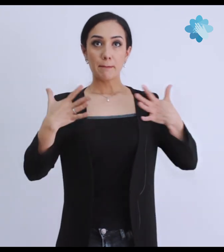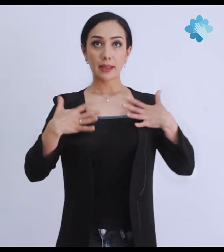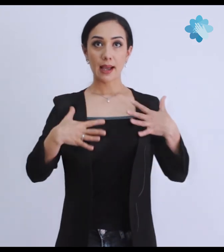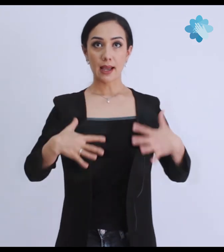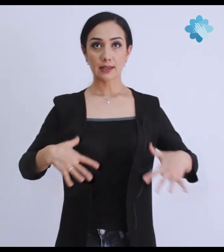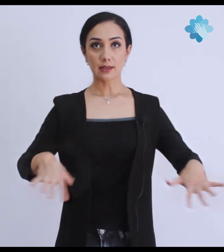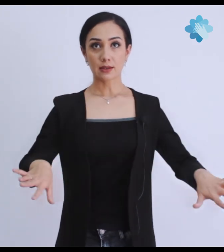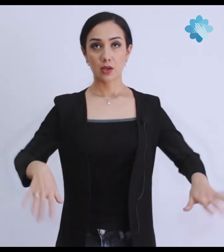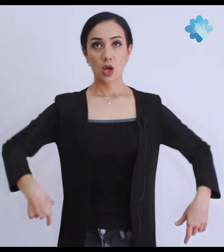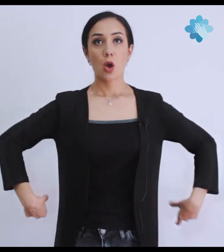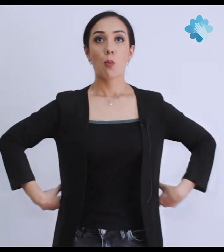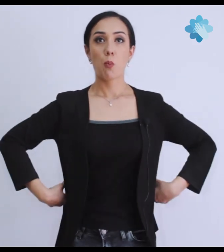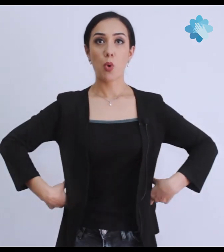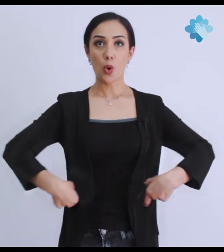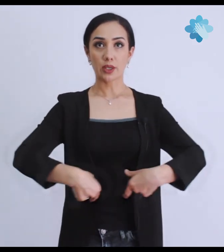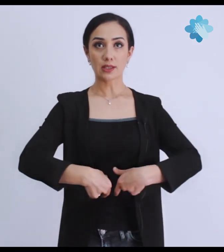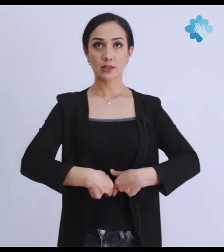платье pois